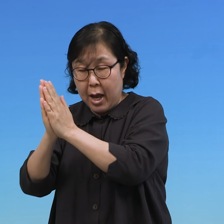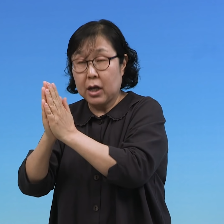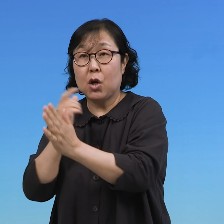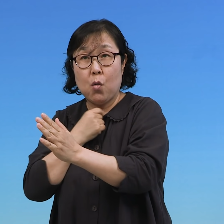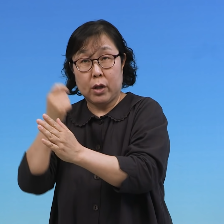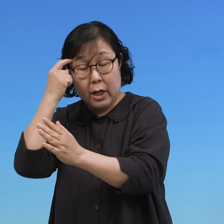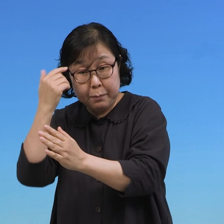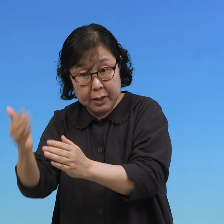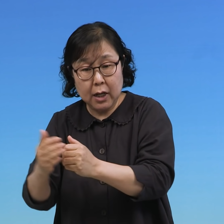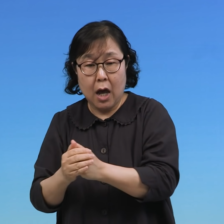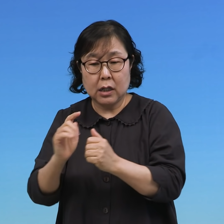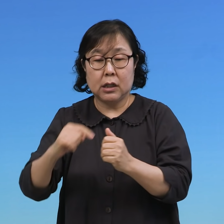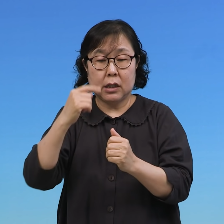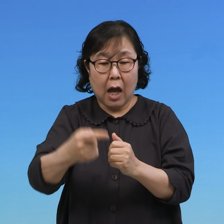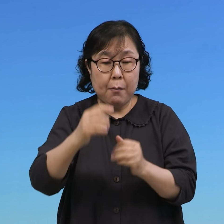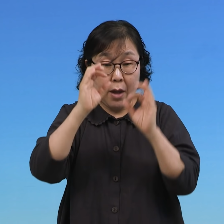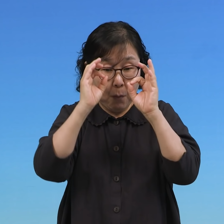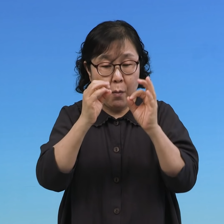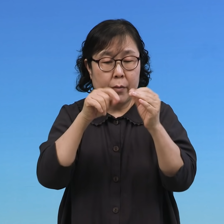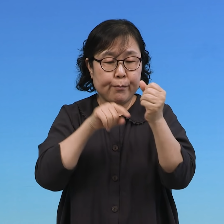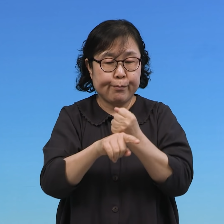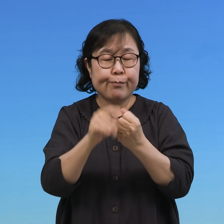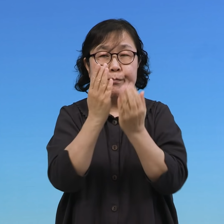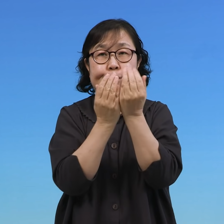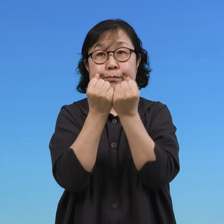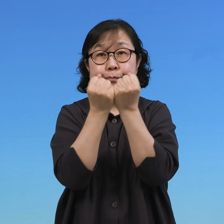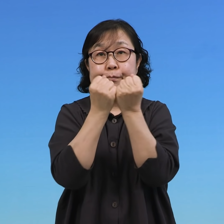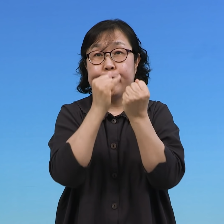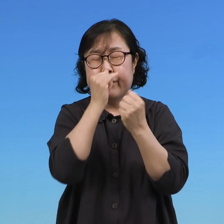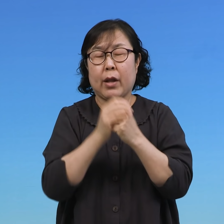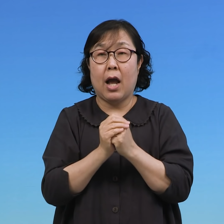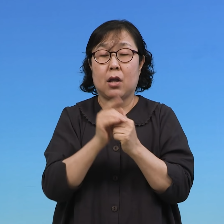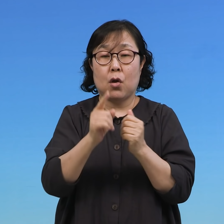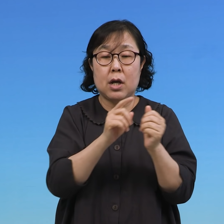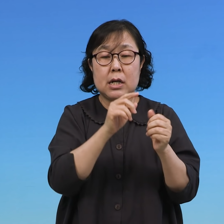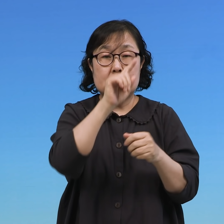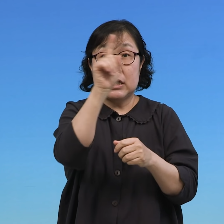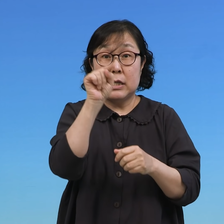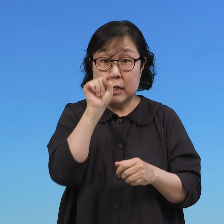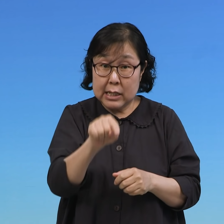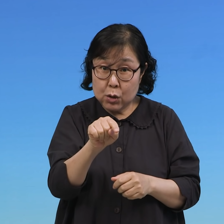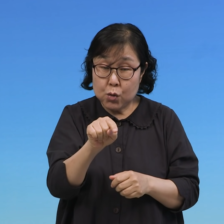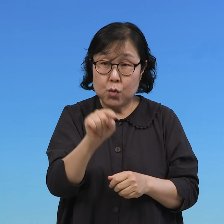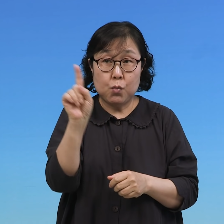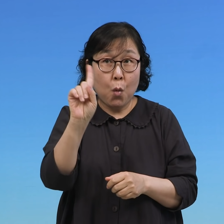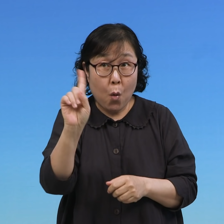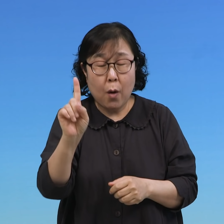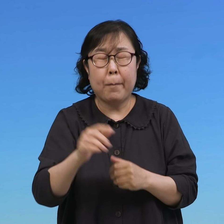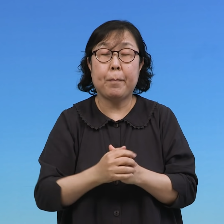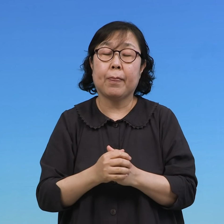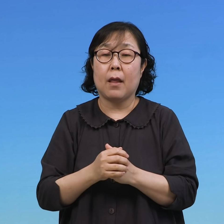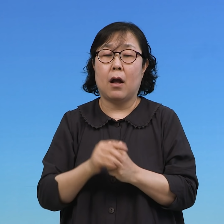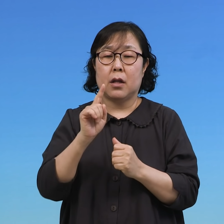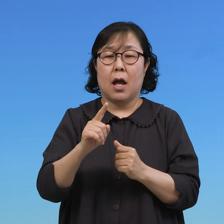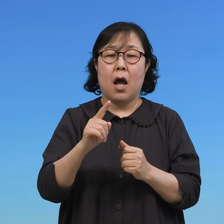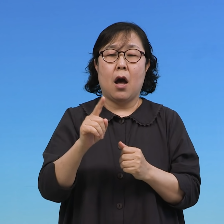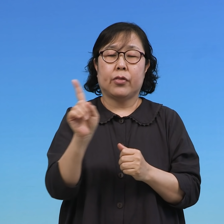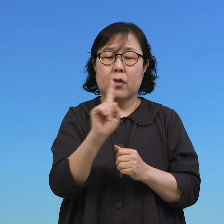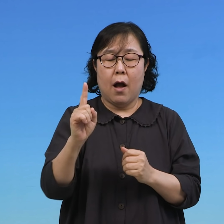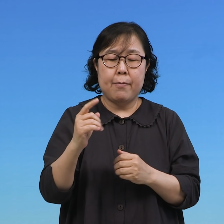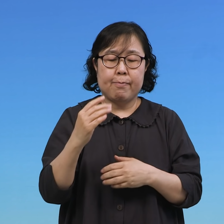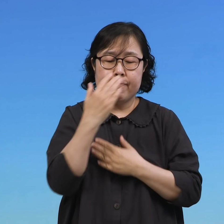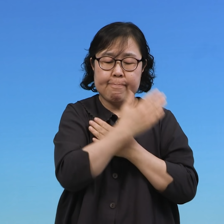하니까 바로 그 다음 29절에서 이유를 설명합니다. 이는 왜 그러냐 하니까 이는